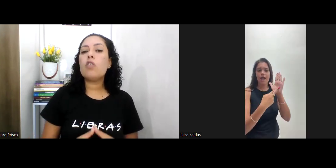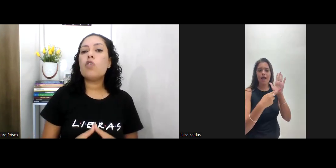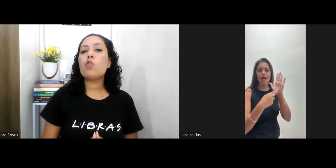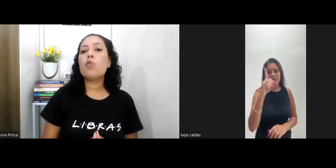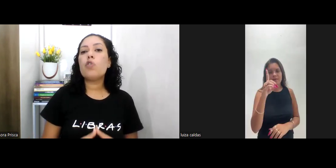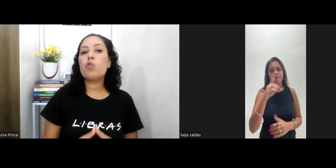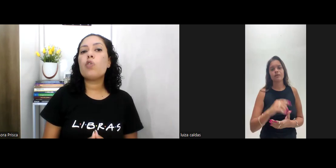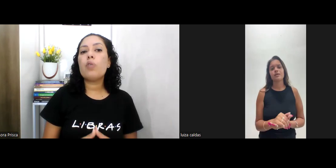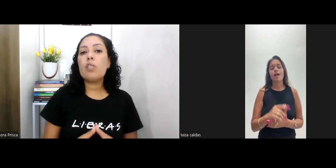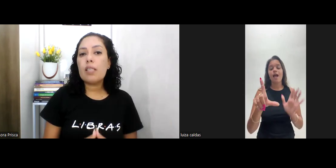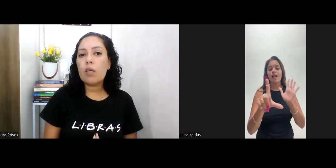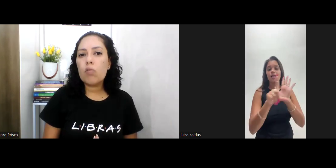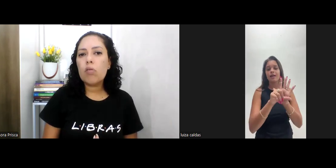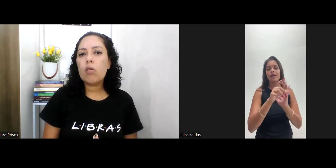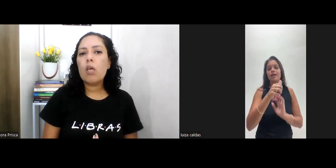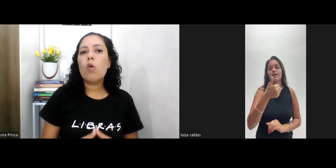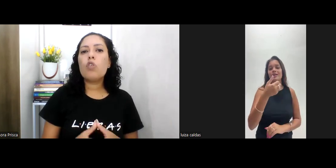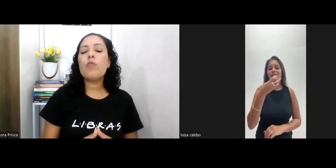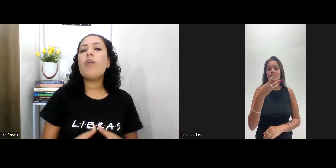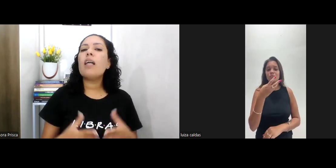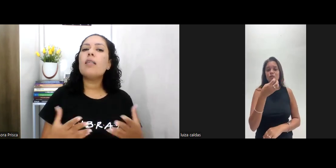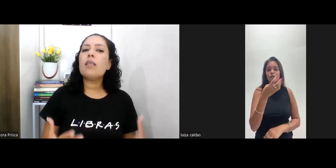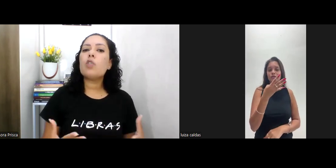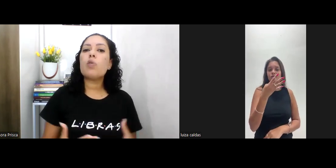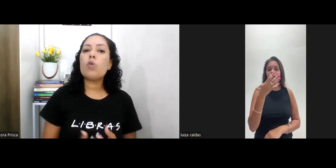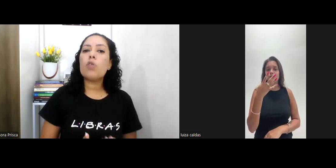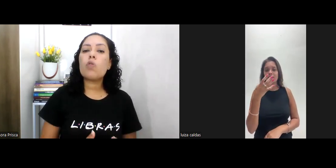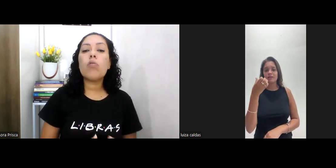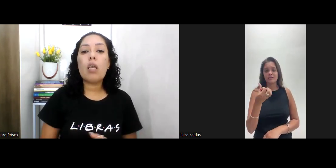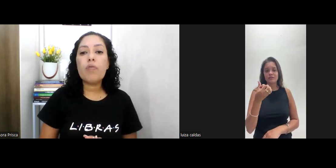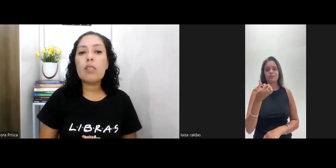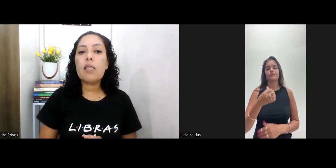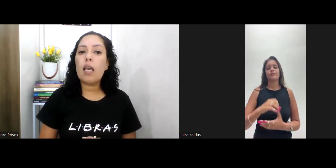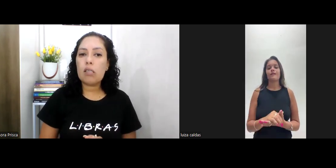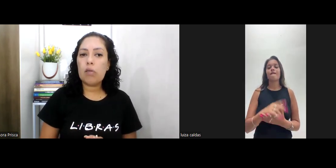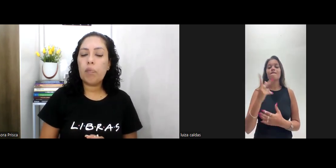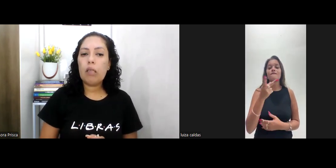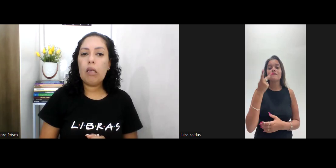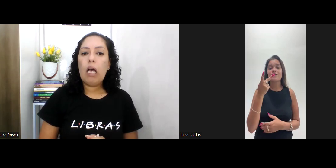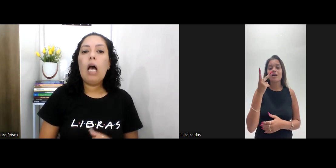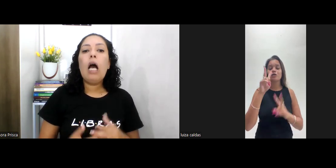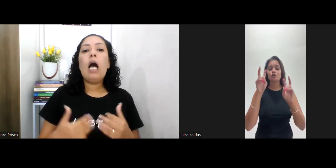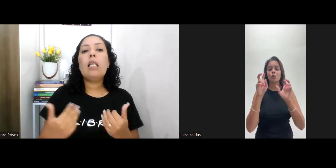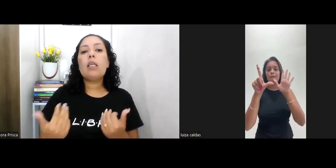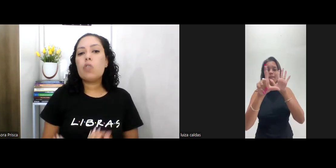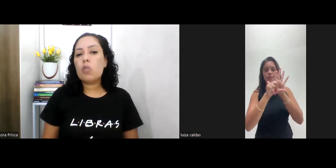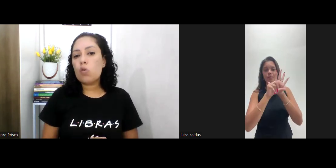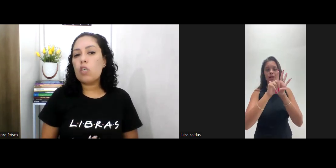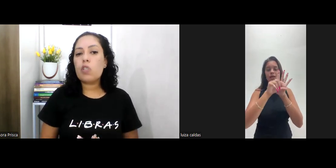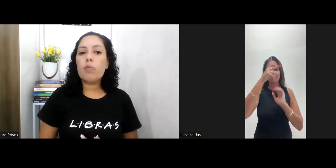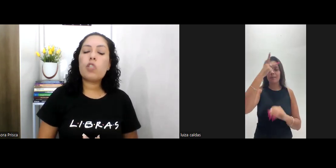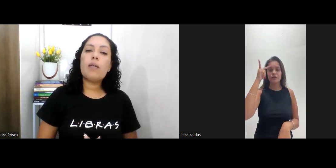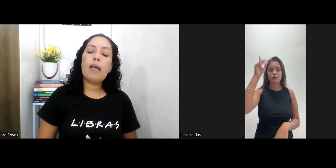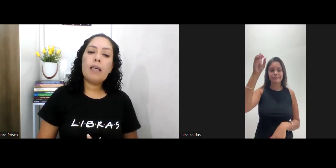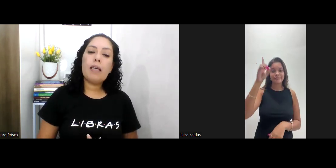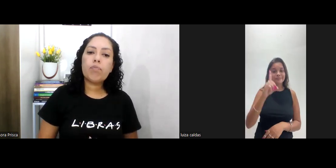13.146, de 6 de julho de 2005, onde fala ali das pessoas com deficiência. Além disso,